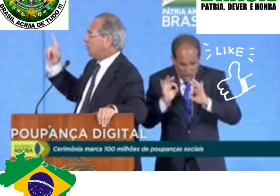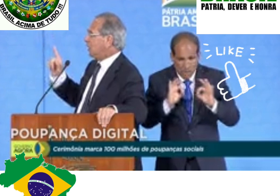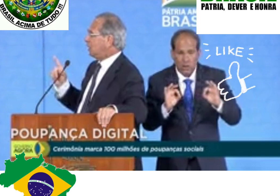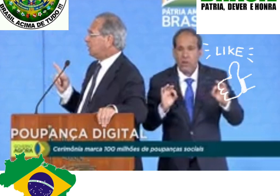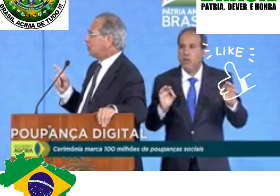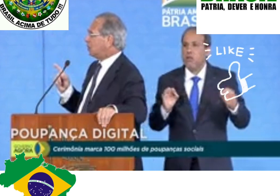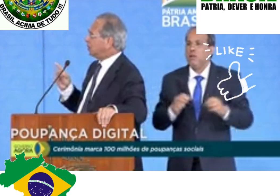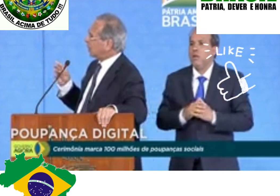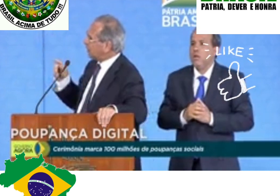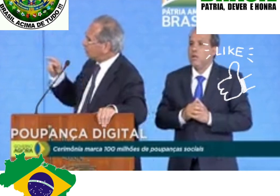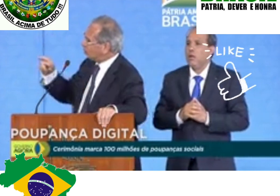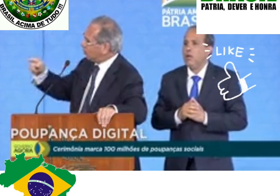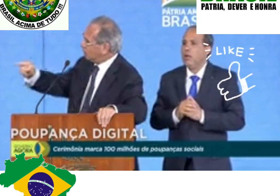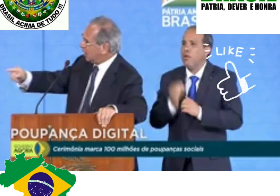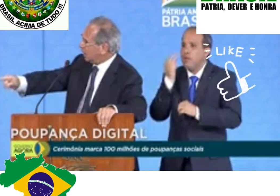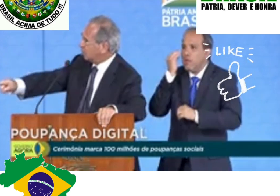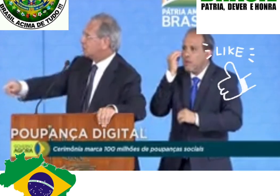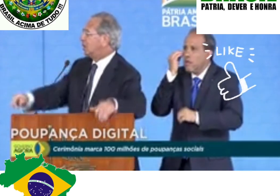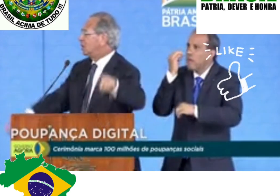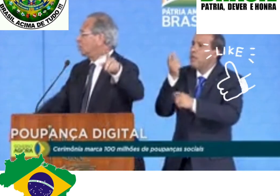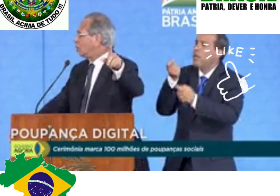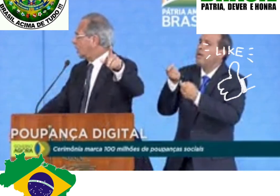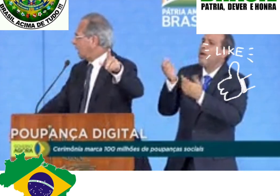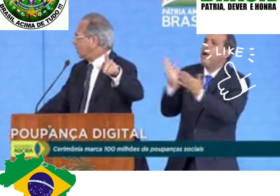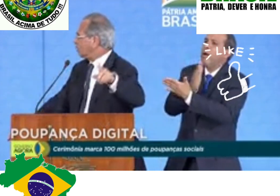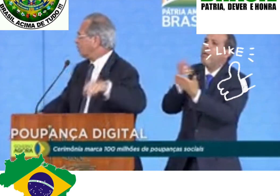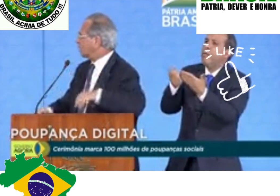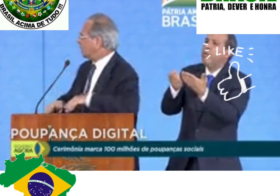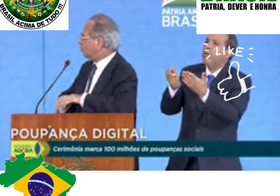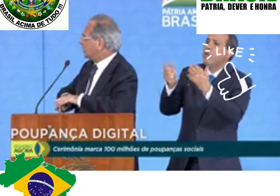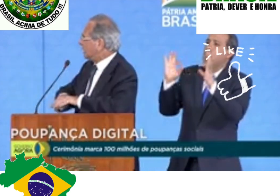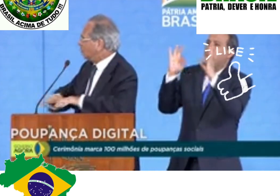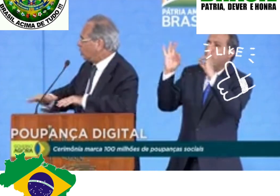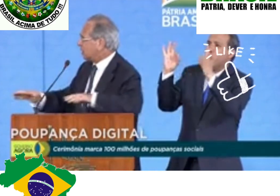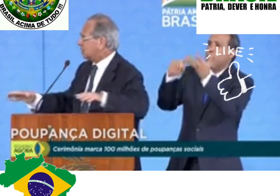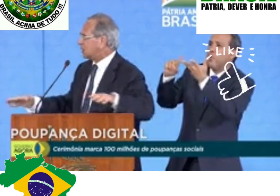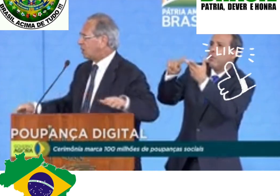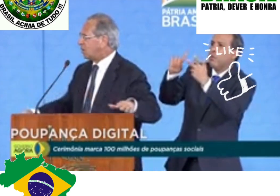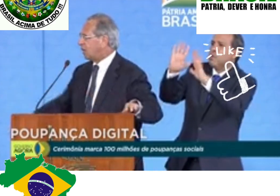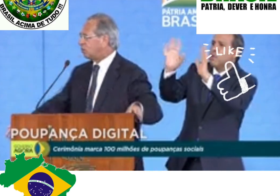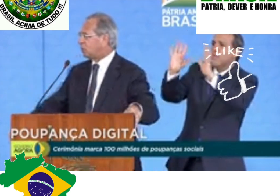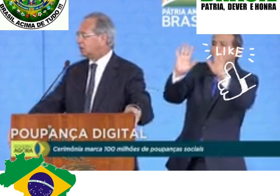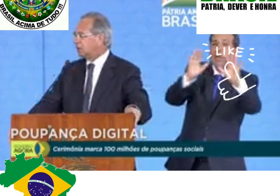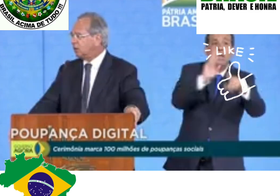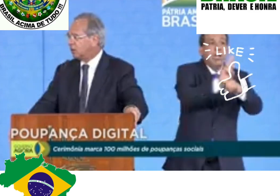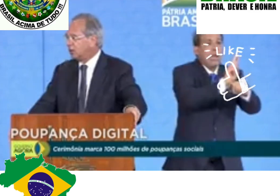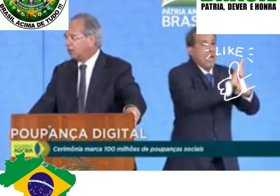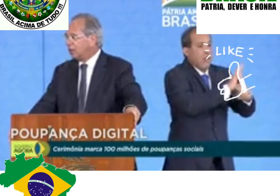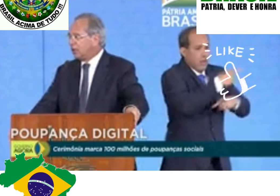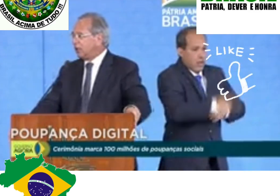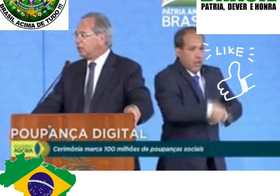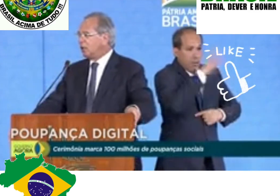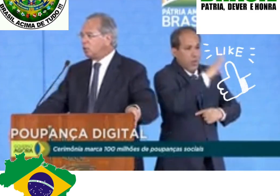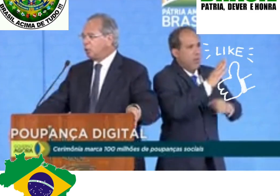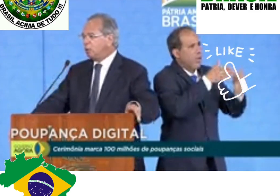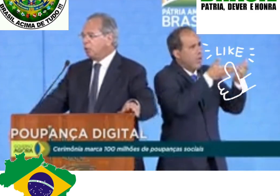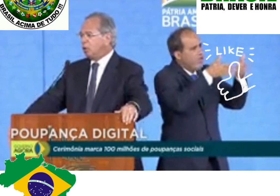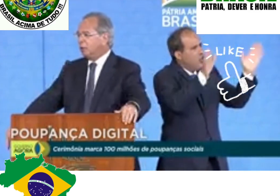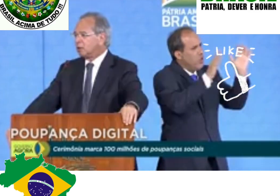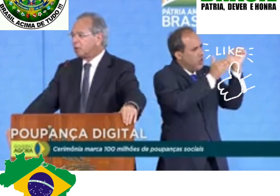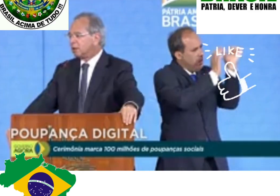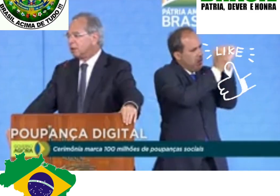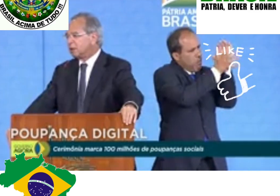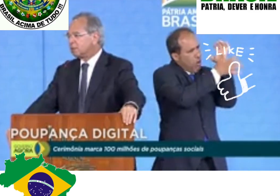na Previdência, nós fomos atrás dos privilégios no crédito, nós queremos democratizar o crédito brasileiro. E desde um